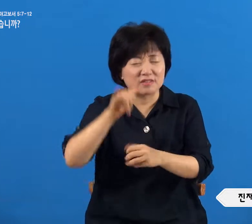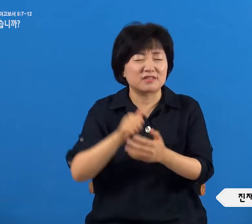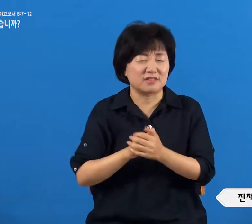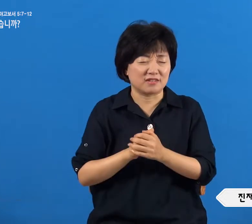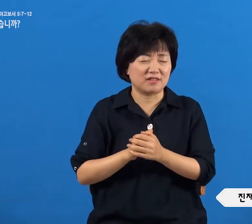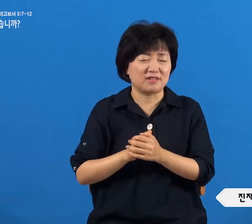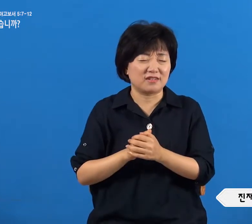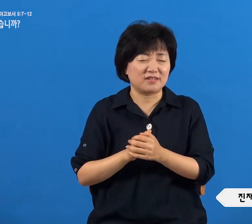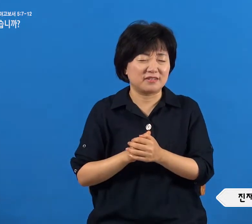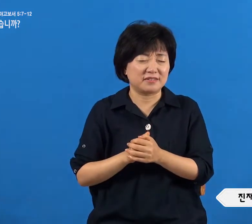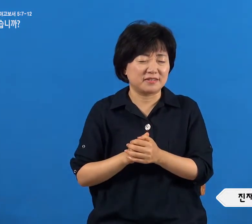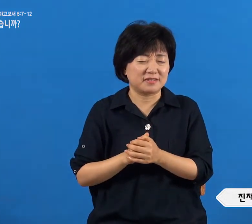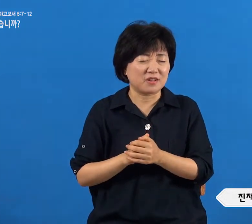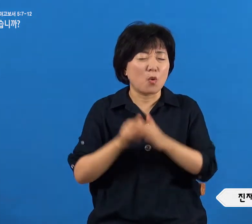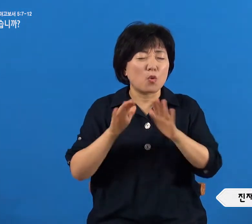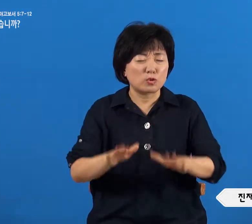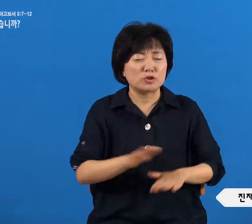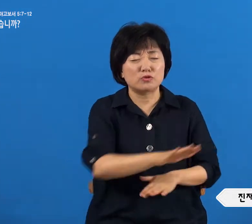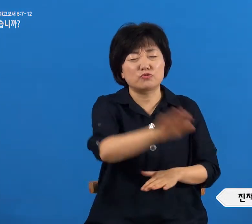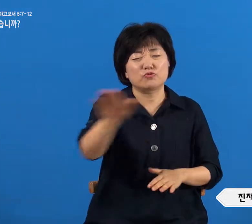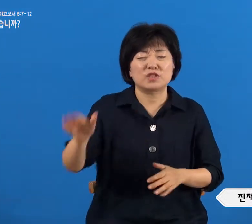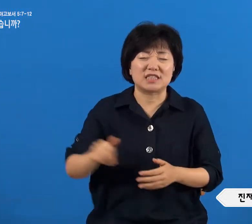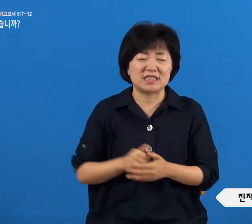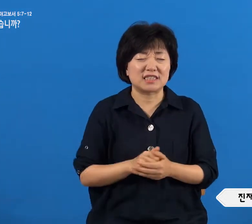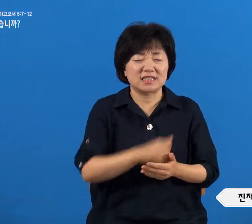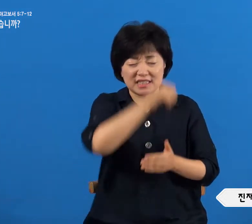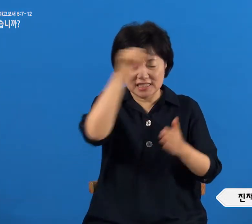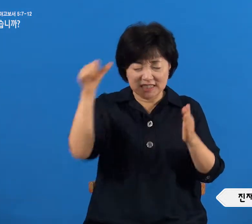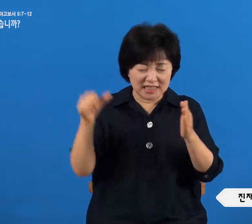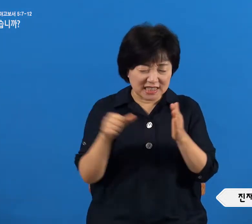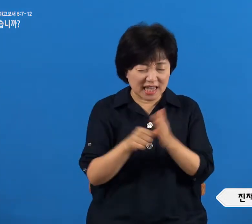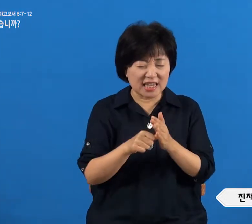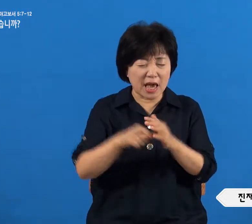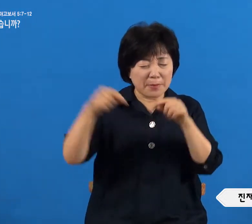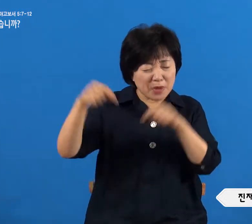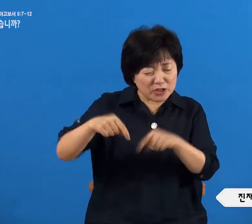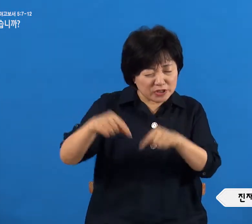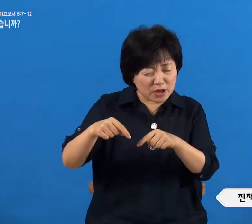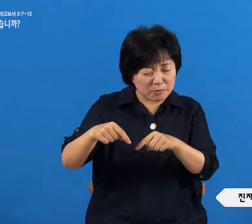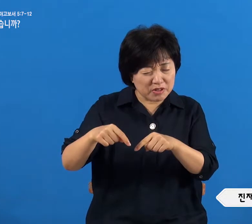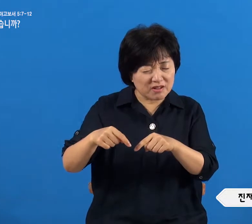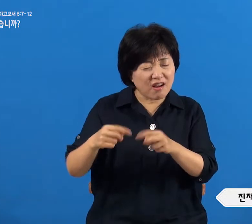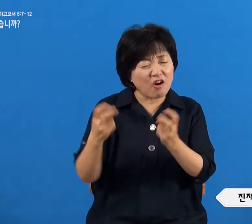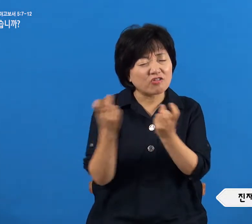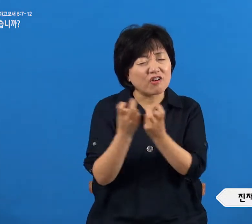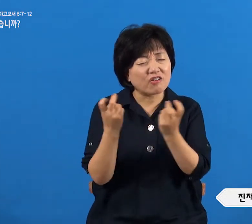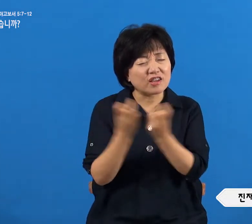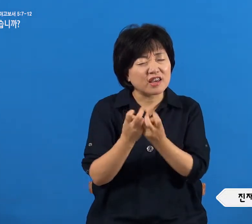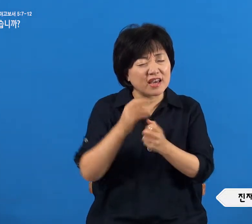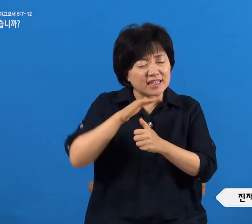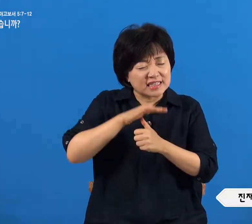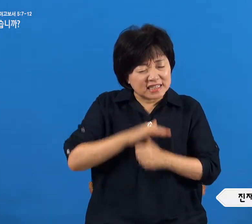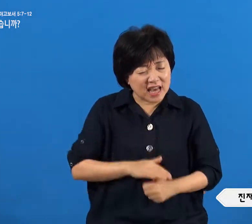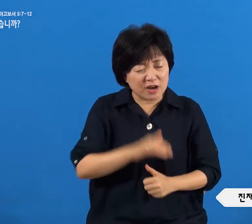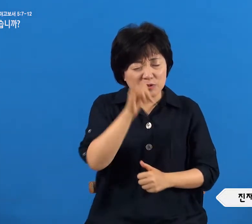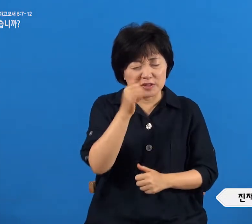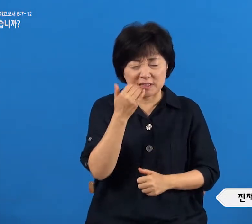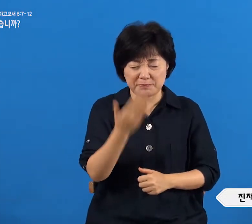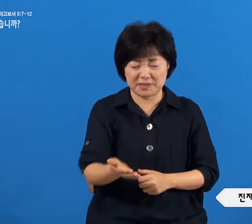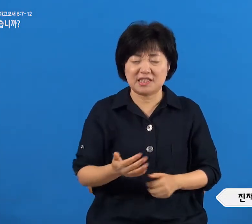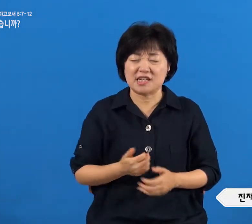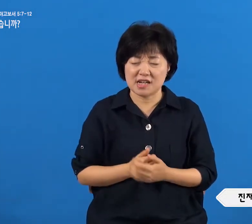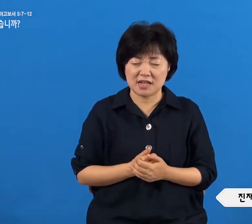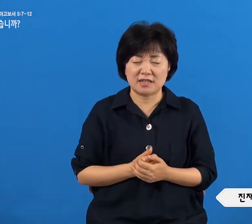움직이고 계십니다. 오늘 우리는 우리 인생의 면접을 어떻게 인내하고